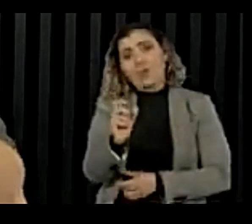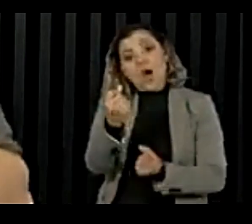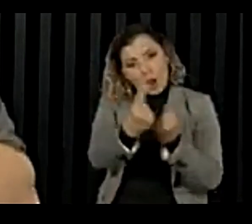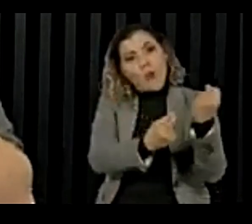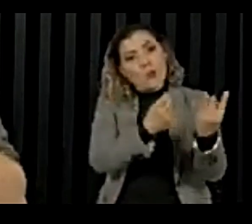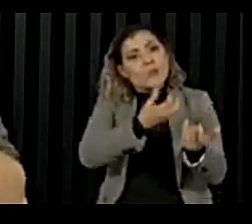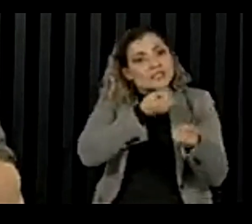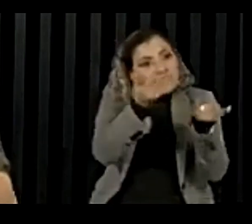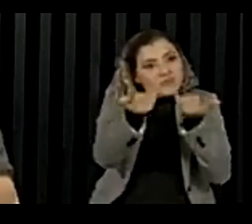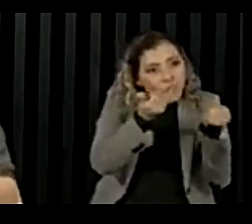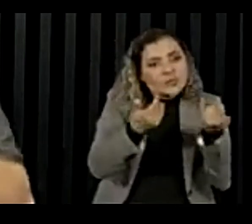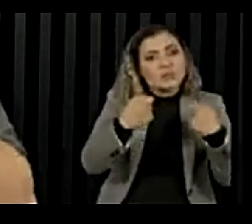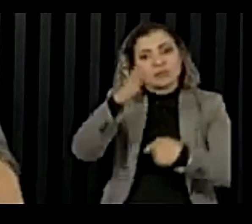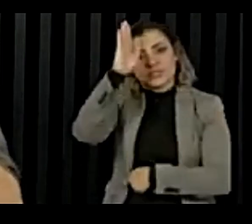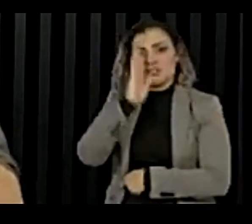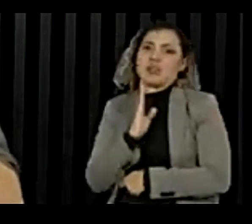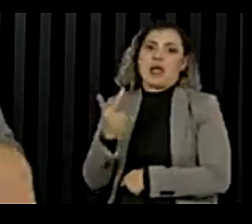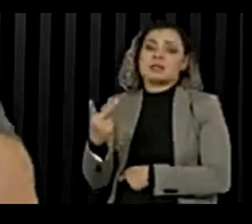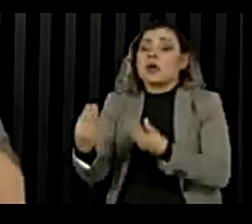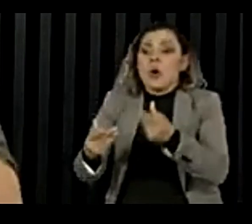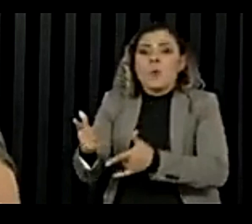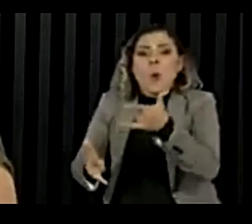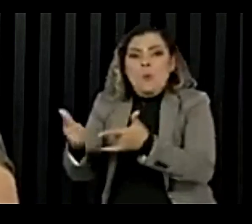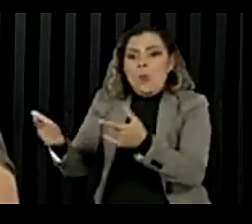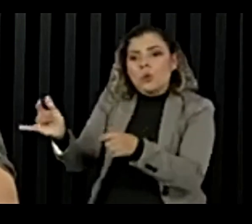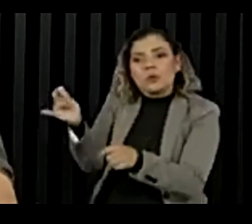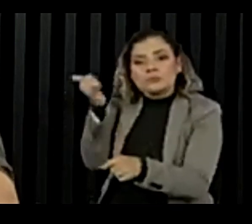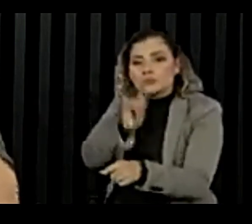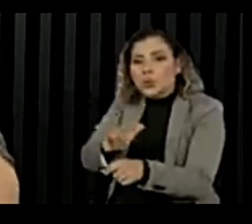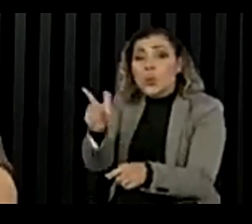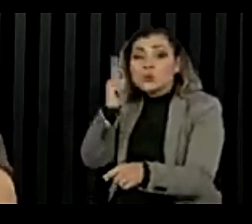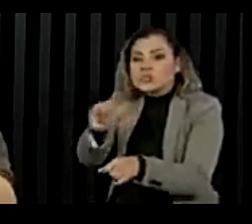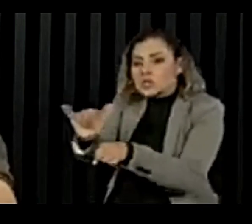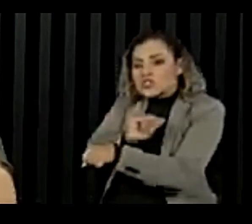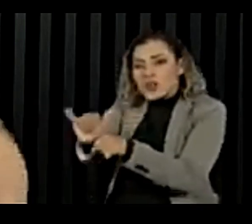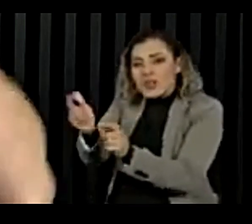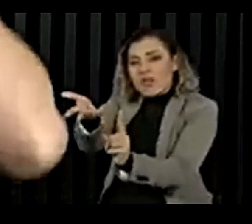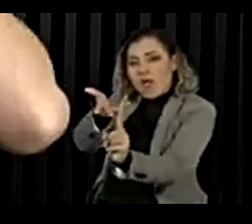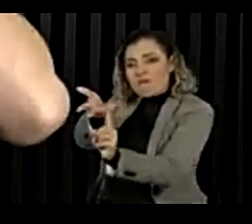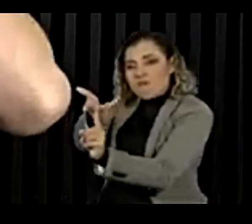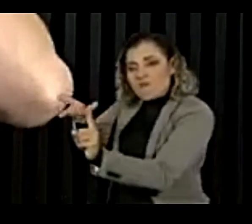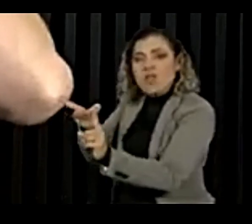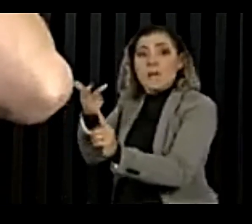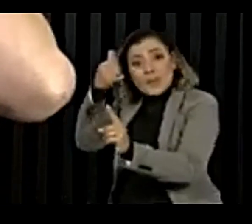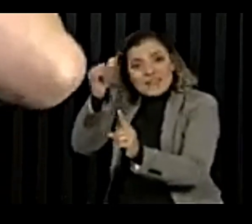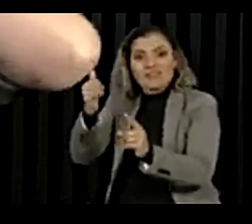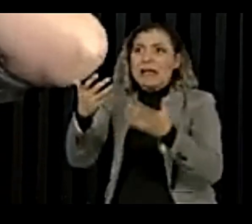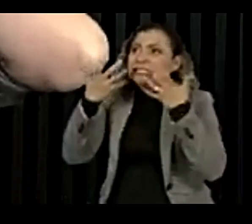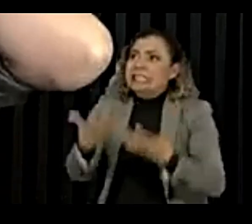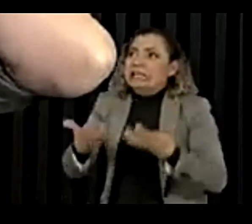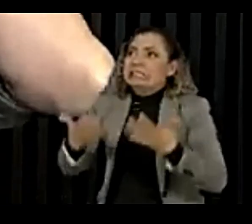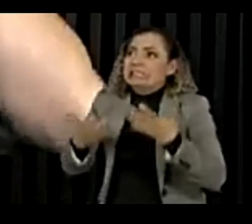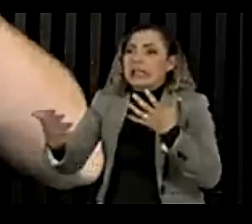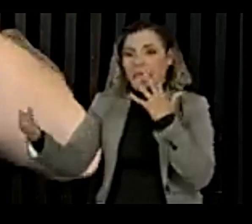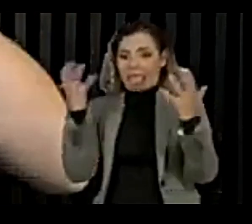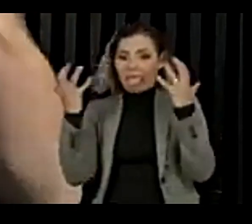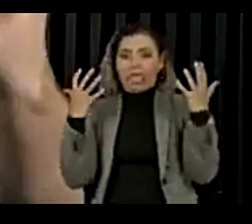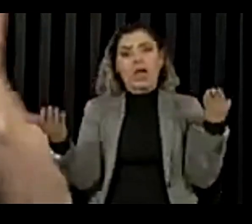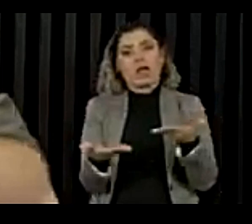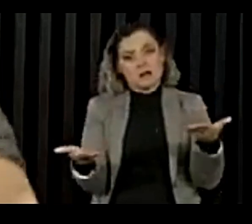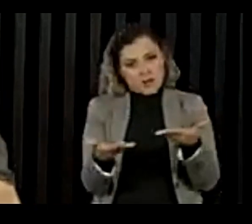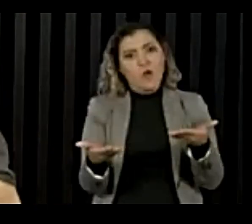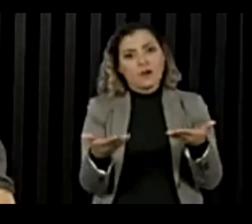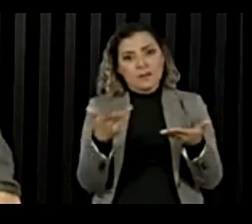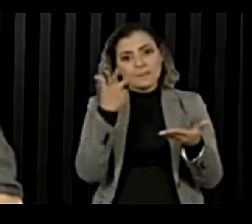E entender de que forma usar o algoritmo de robôs para trazer assinantes e não perdê-los ao invés de como está acontecendo agora, com